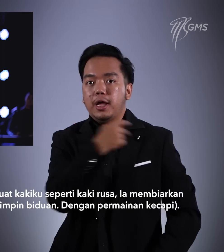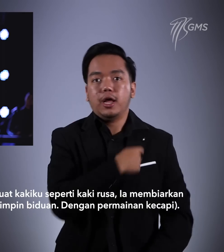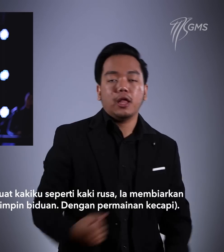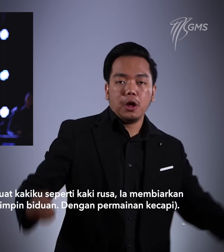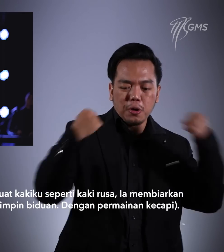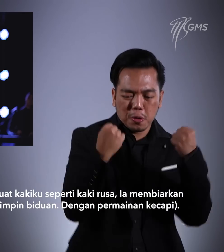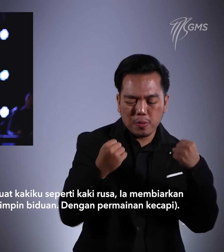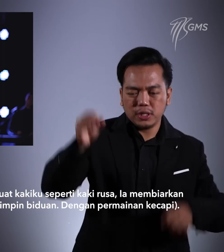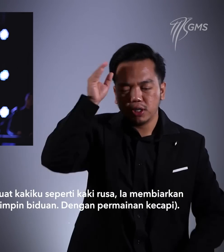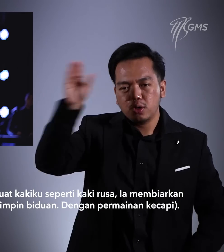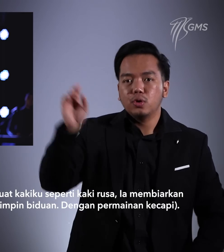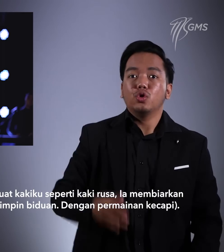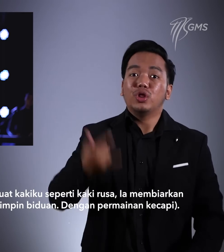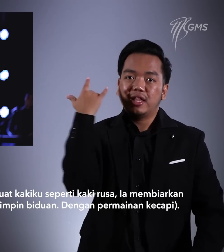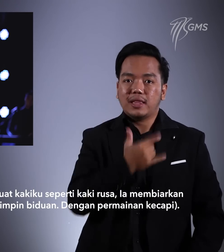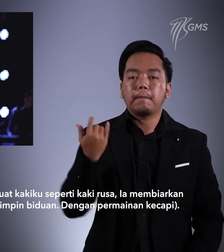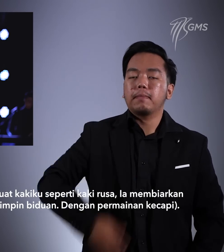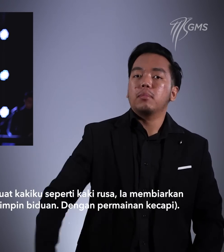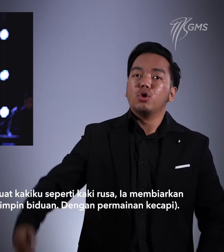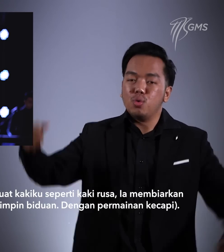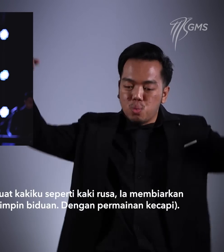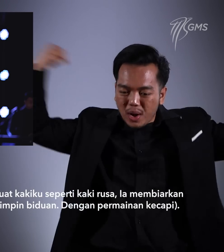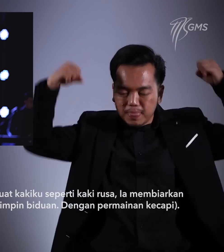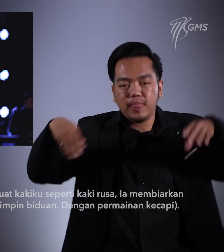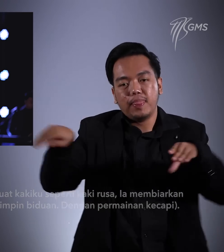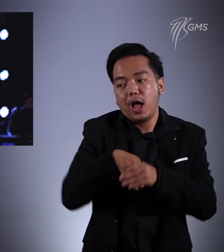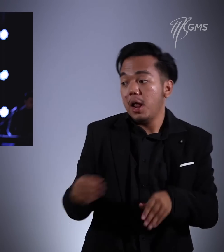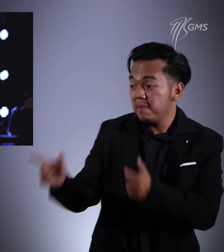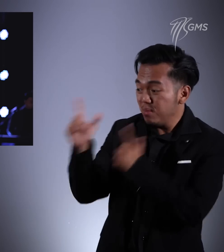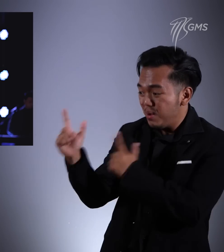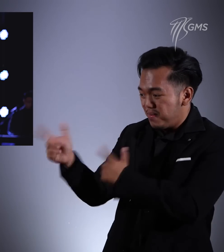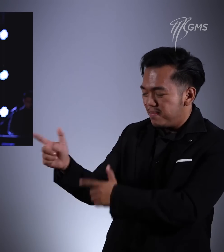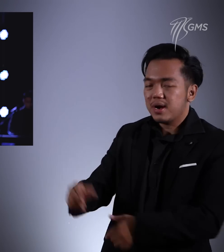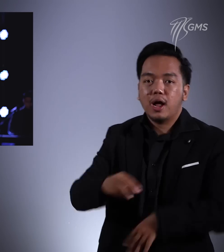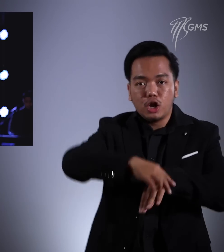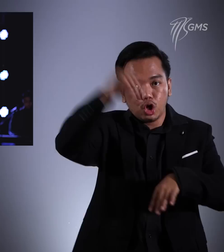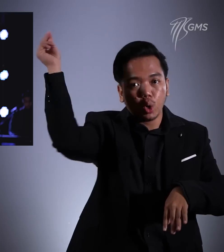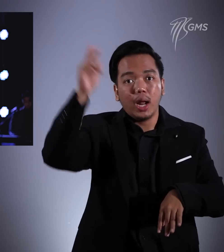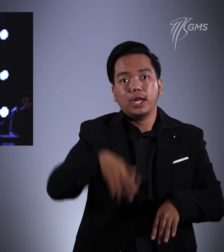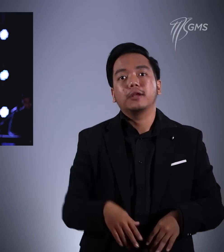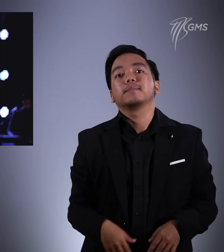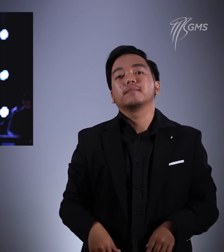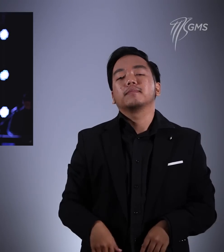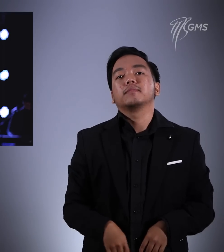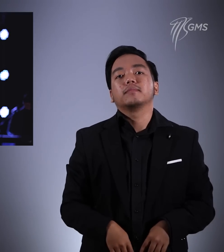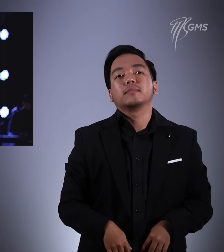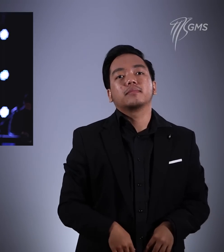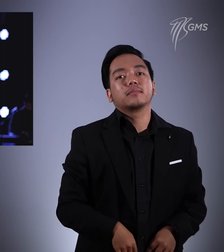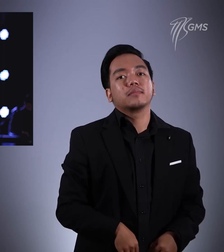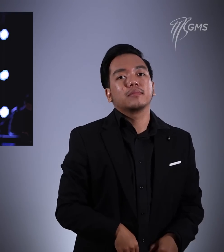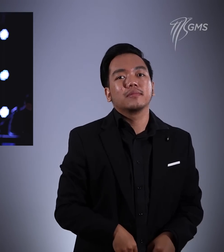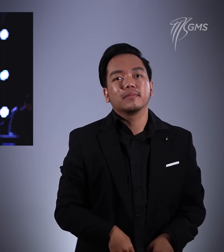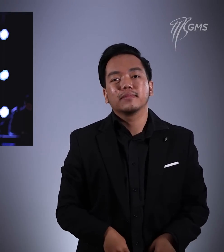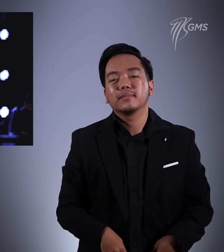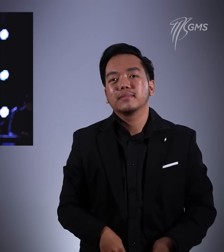peperangan rohani. Allah Tuhanku itu kekuatanku. Faith in Christ gives us the power to stay strong in